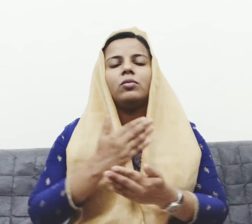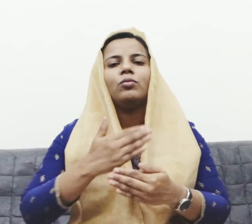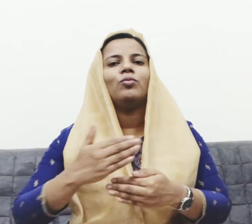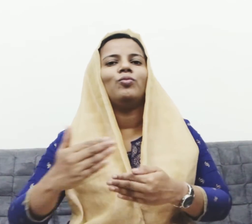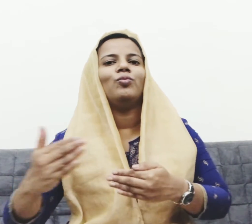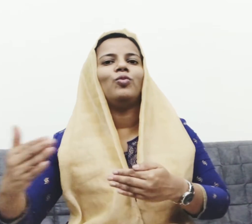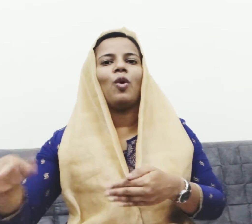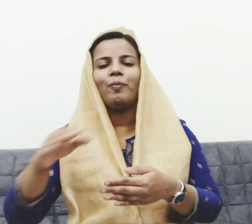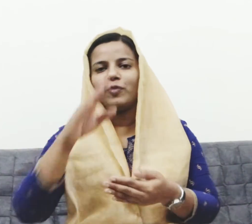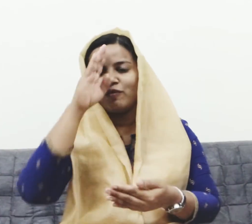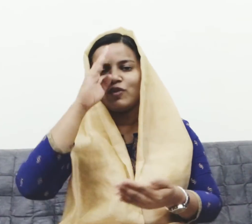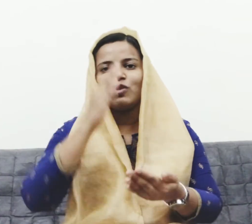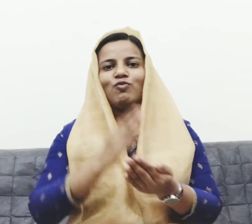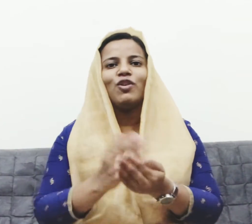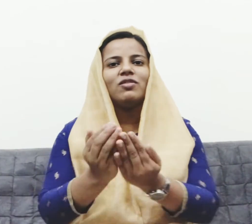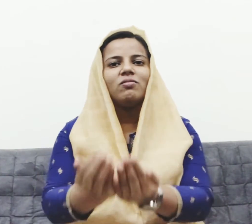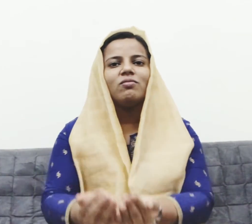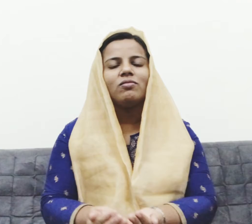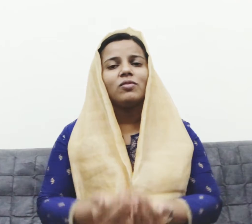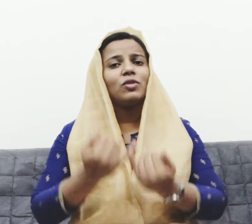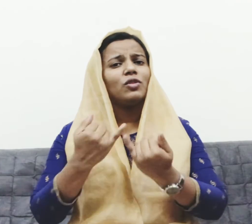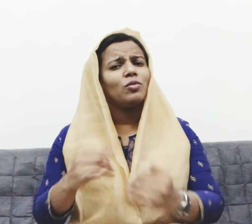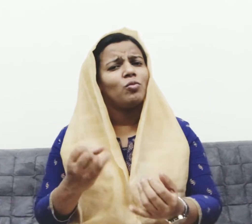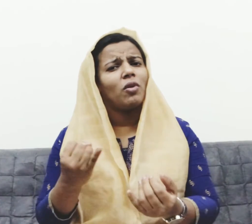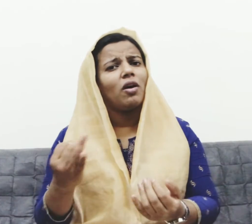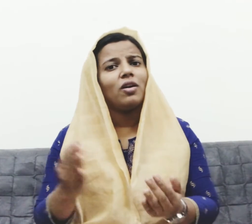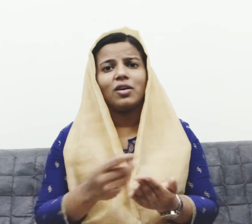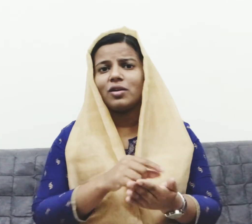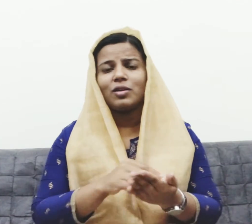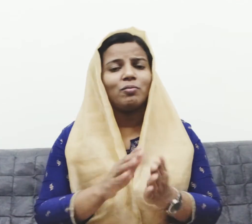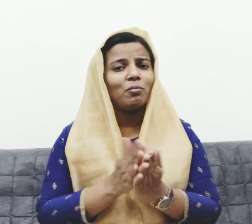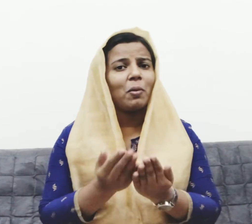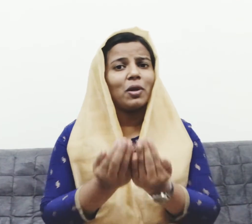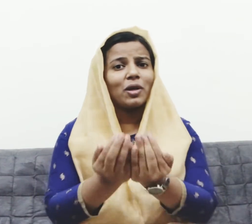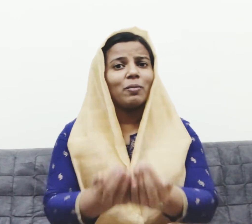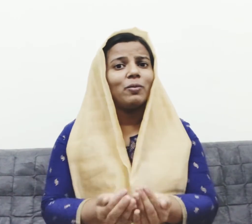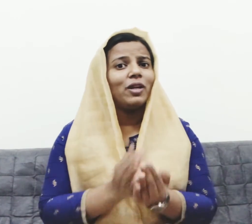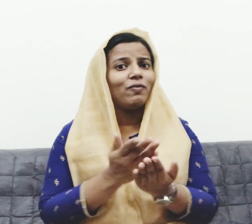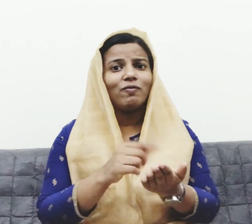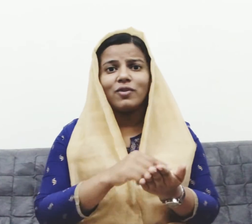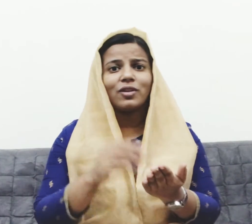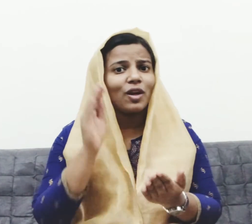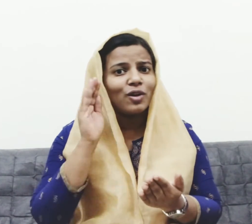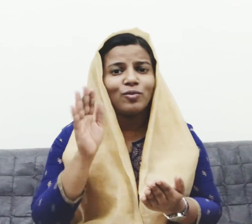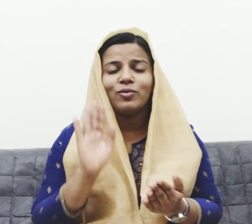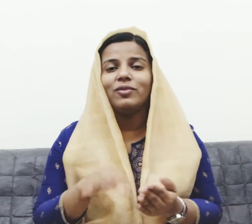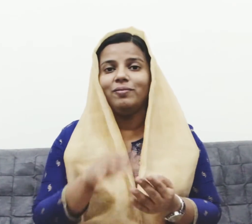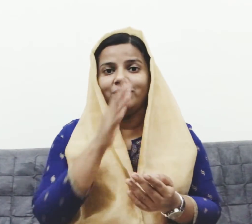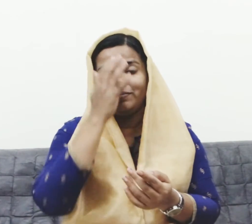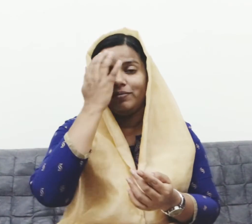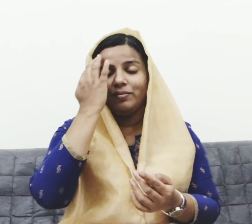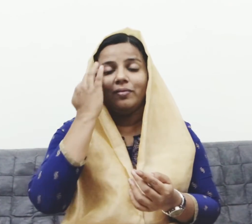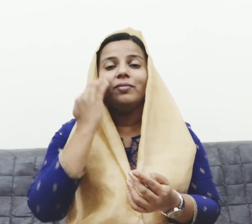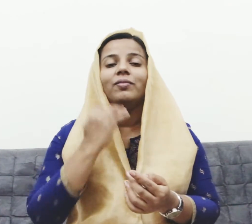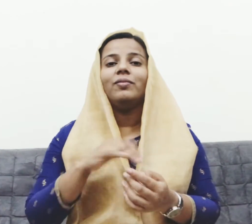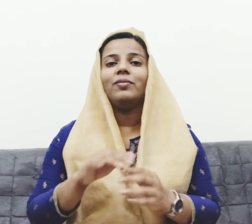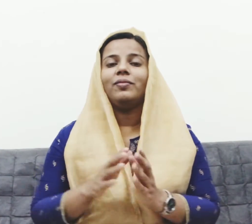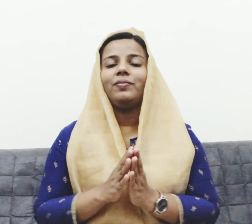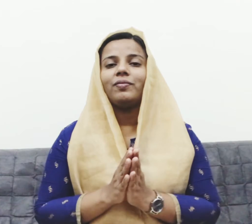സ്നേഹമാണ്. അവൻ വിശ്വാസം നമുക്ക് തകർന്നു പോയവരെക്കുറിച്ച് നമ്മൾ പറയുന്നുണ്ട്. വിശ്വാസത്തിന് കപ്പൽ തകർന്നു പോയി എന്ന് പറയുന്നത് നമ്മൾ കേട്ടിട്ടുണ്ട്. എന്താണ്? അതായത്